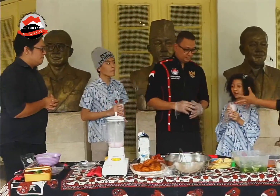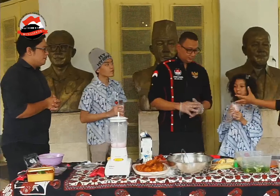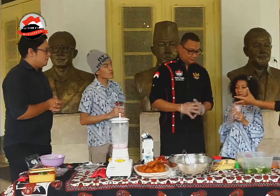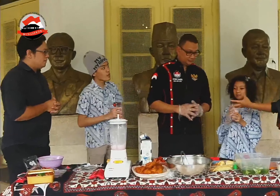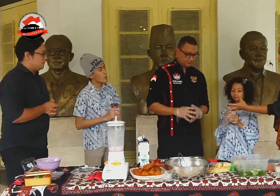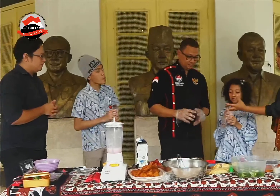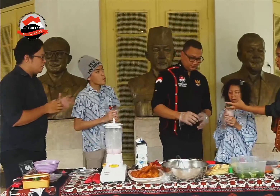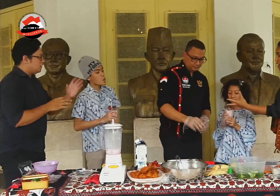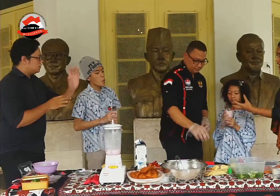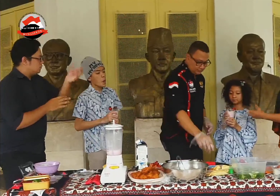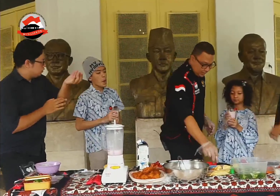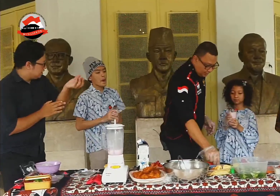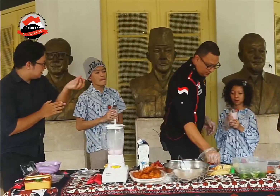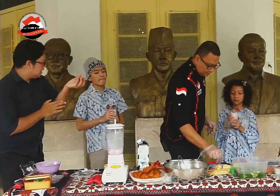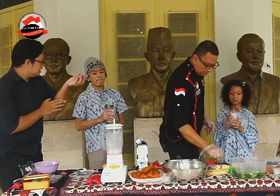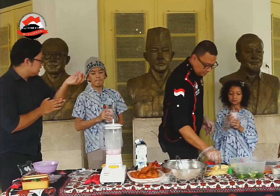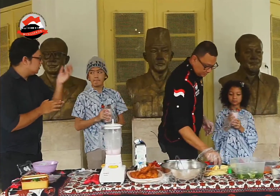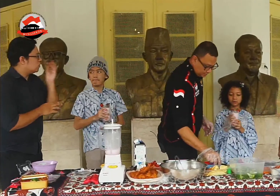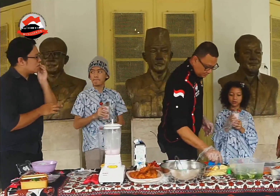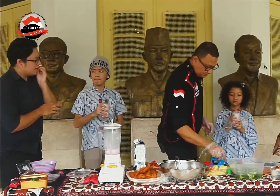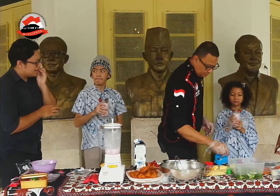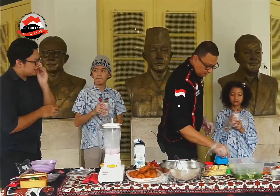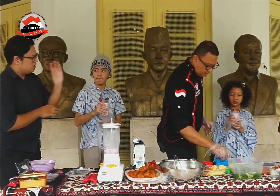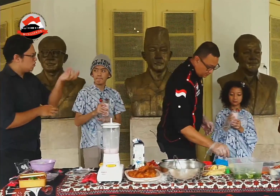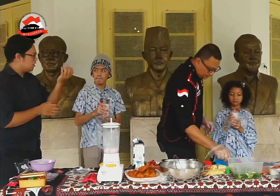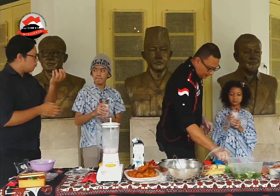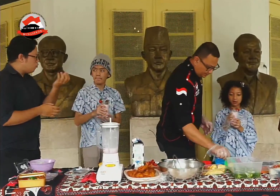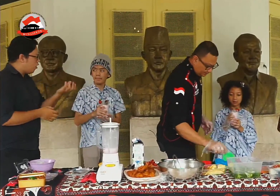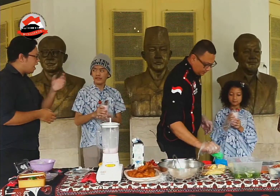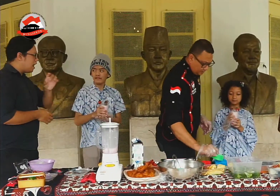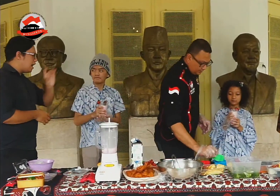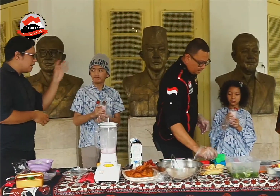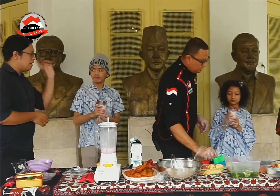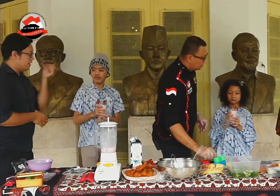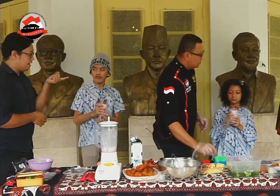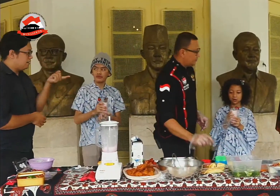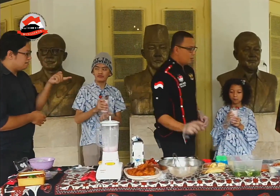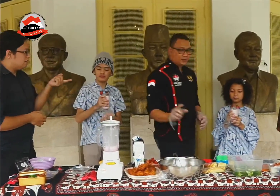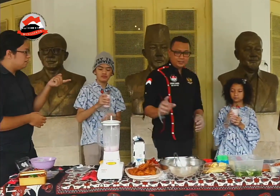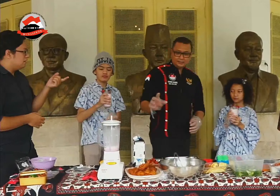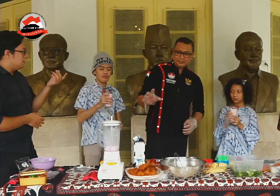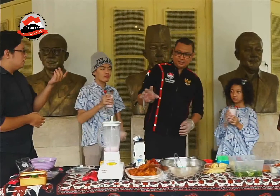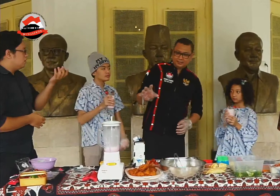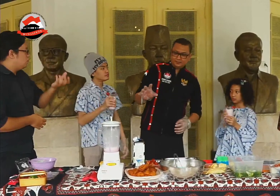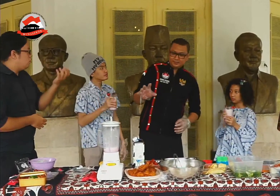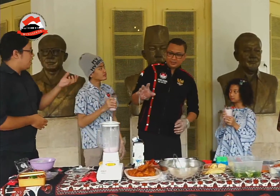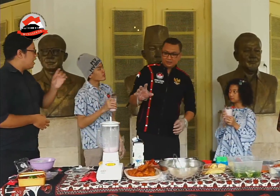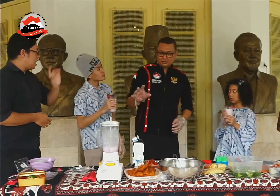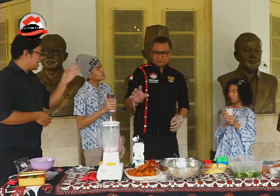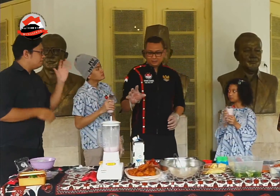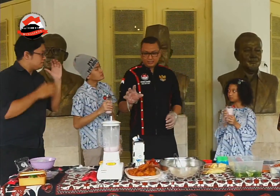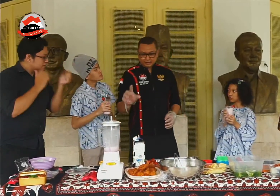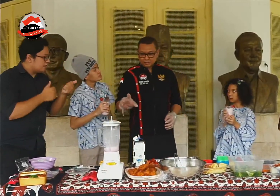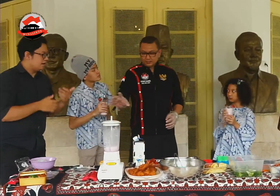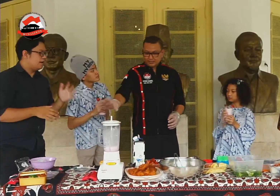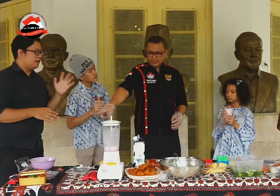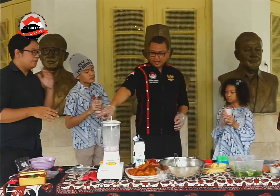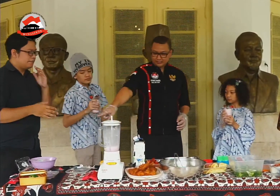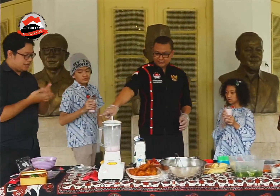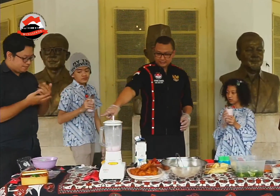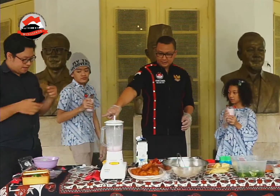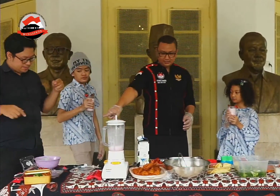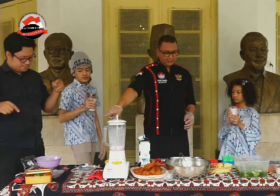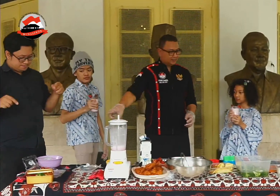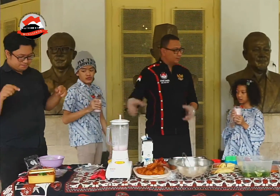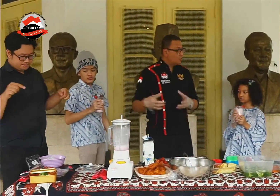selain smoothie strawberry, yeah. smoothie buah lain ada bisa. Resep lain enggak sih, chef? Pokoknya intinya kalau kita cuma tinggal